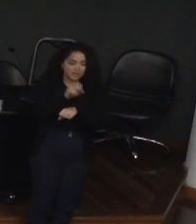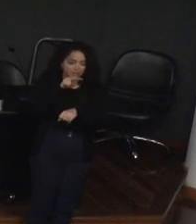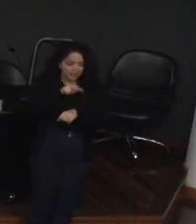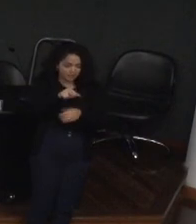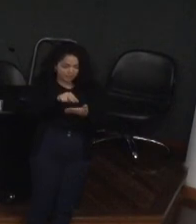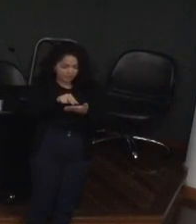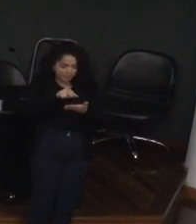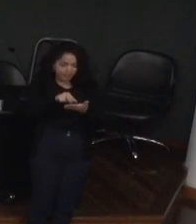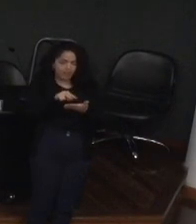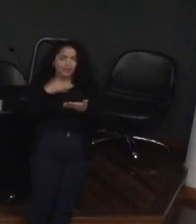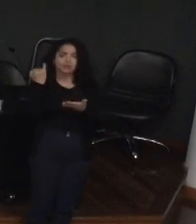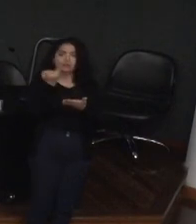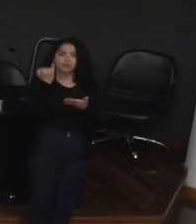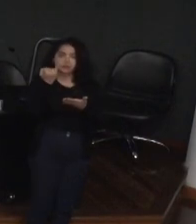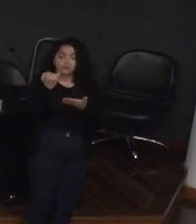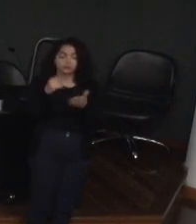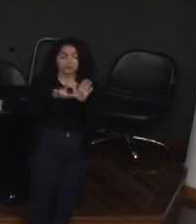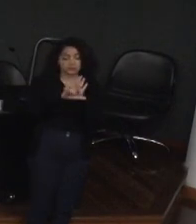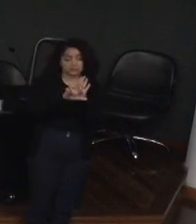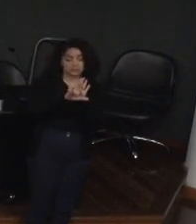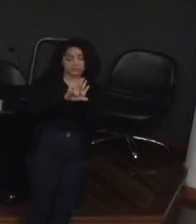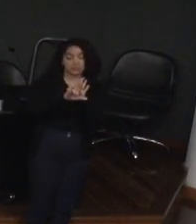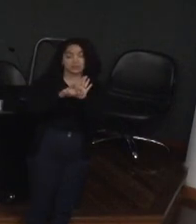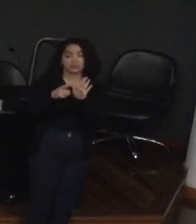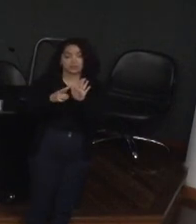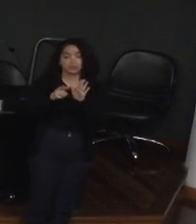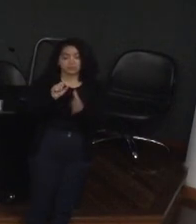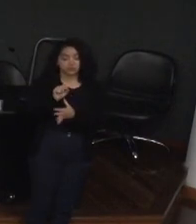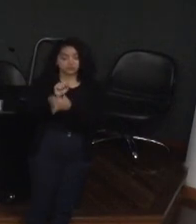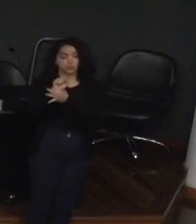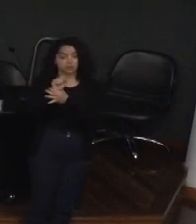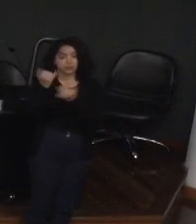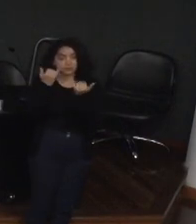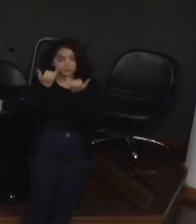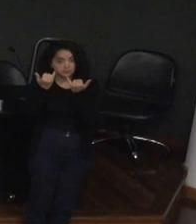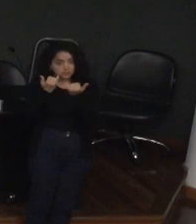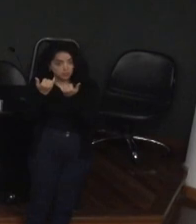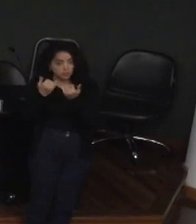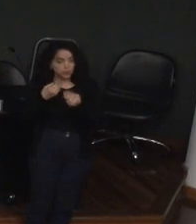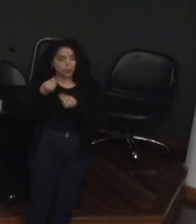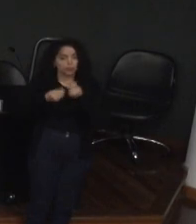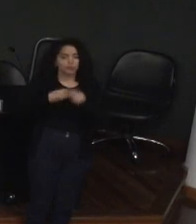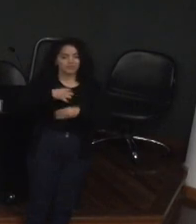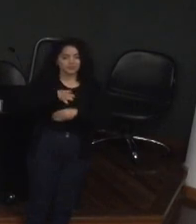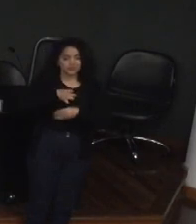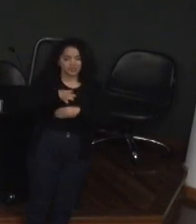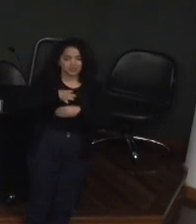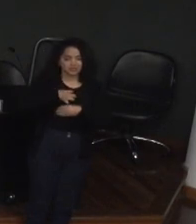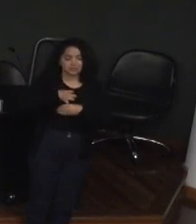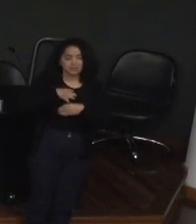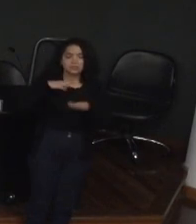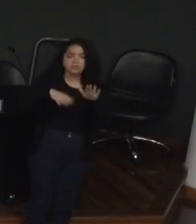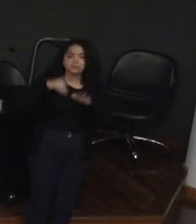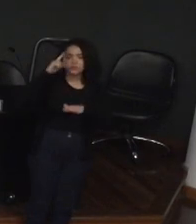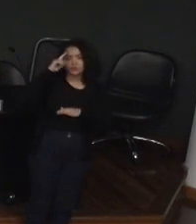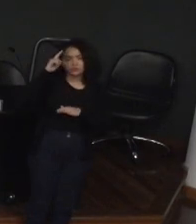importância da Lei Geral de Proteção de Dados, o como a gente age em relação a essa lei e às vezes nem se toca no dia a dia